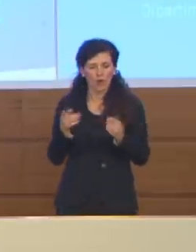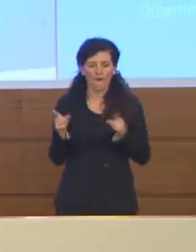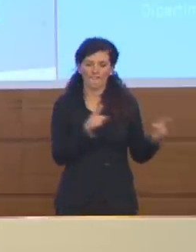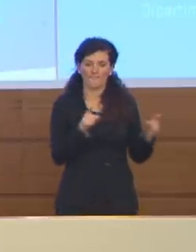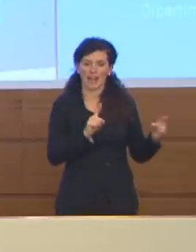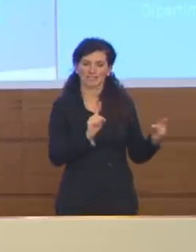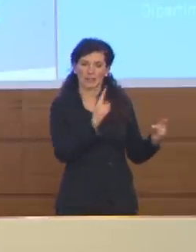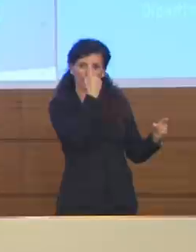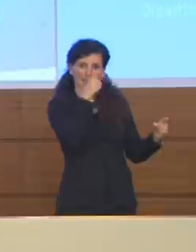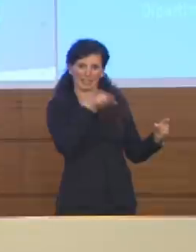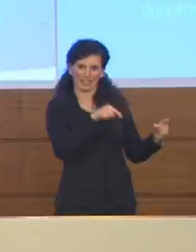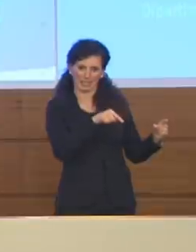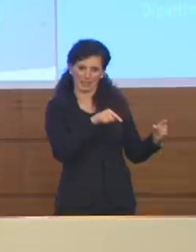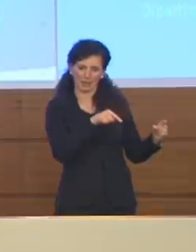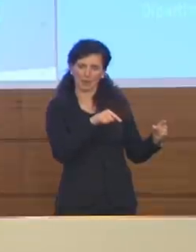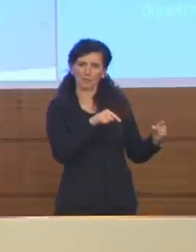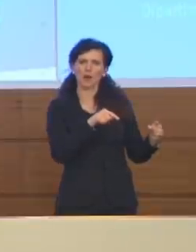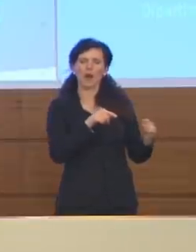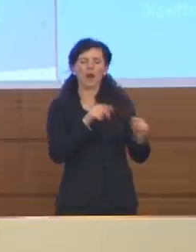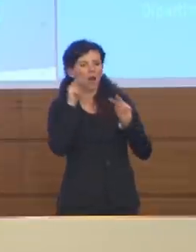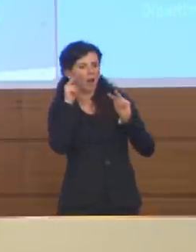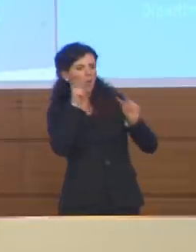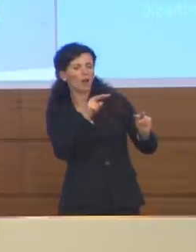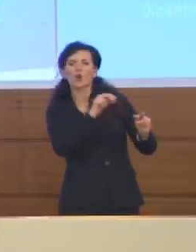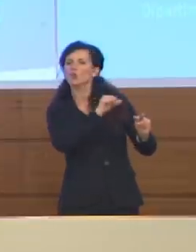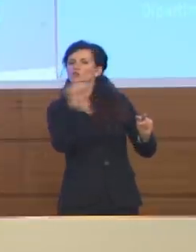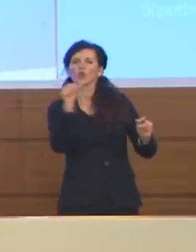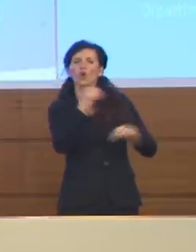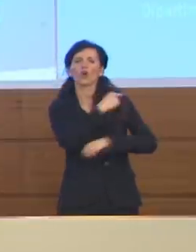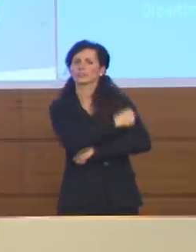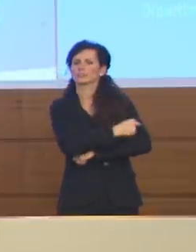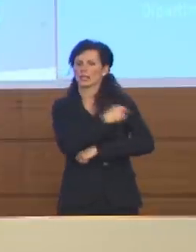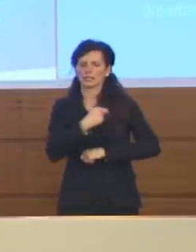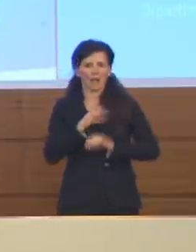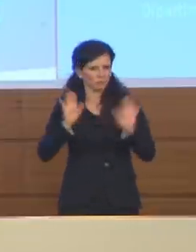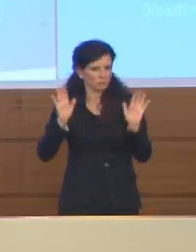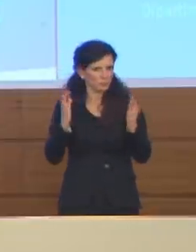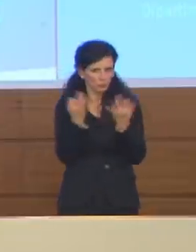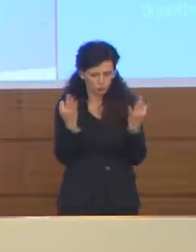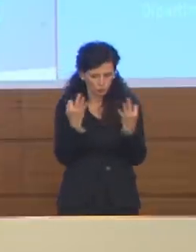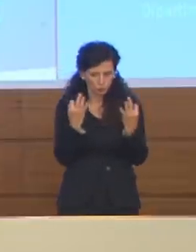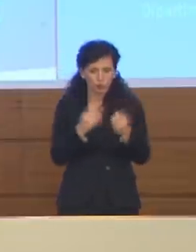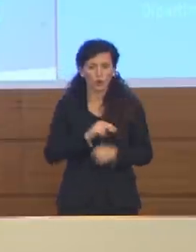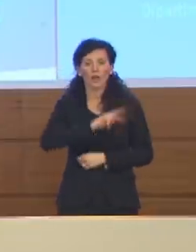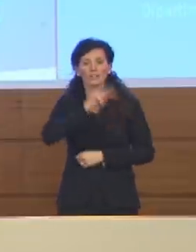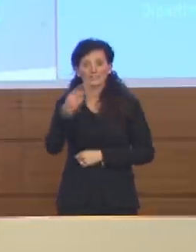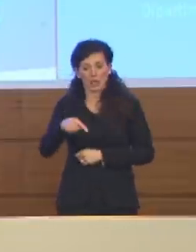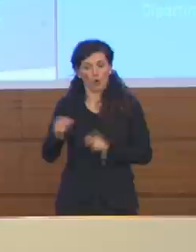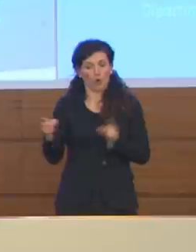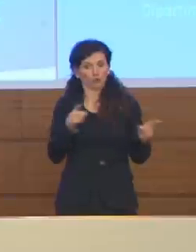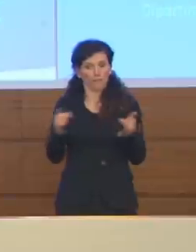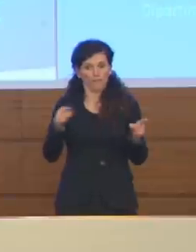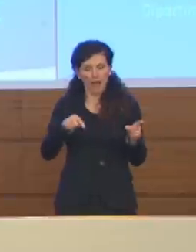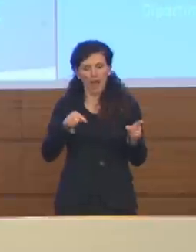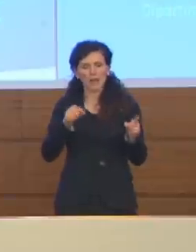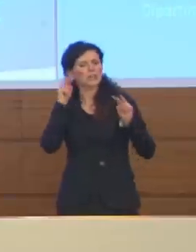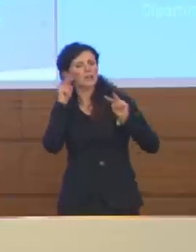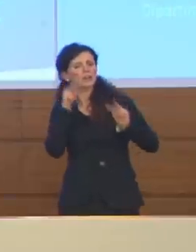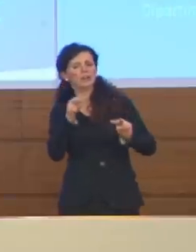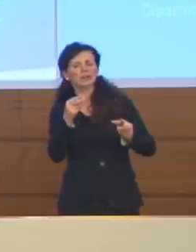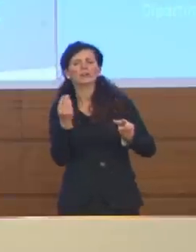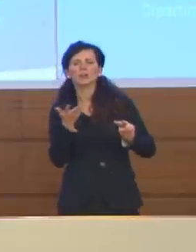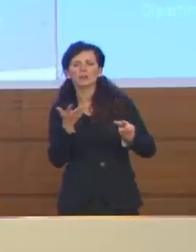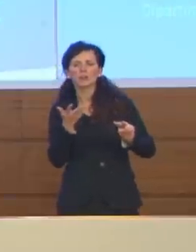sia data troppa enfasi soltanto l'aspetto sanitario sacrosanto mentre in questa seconda fase si stia pensando soltanto all'aspetto